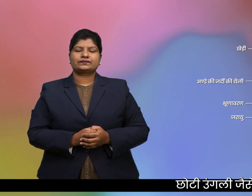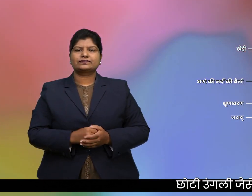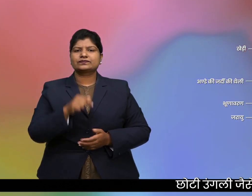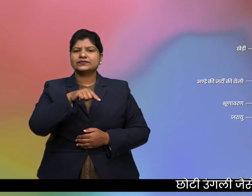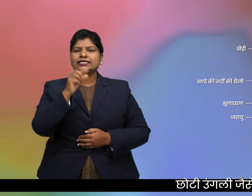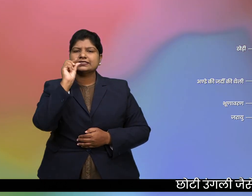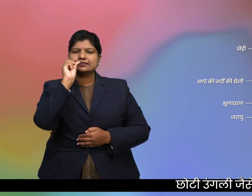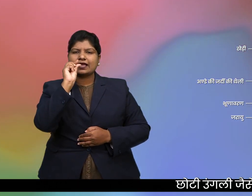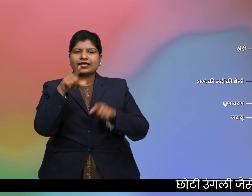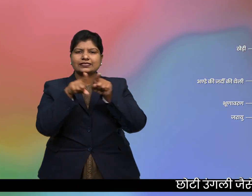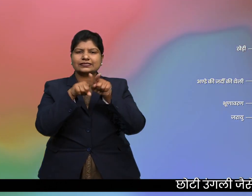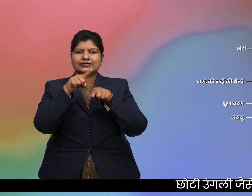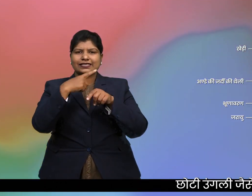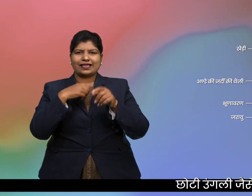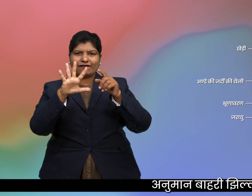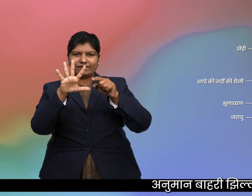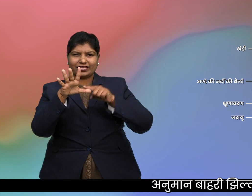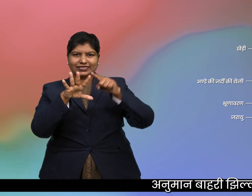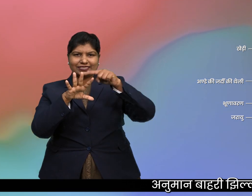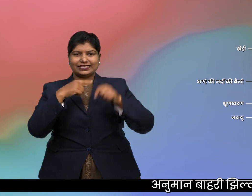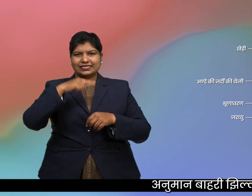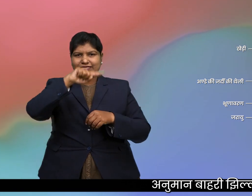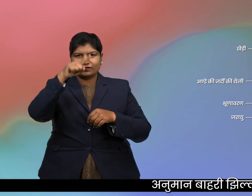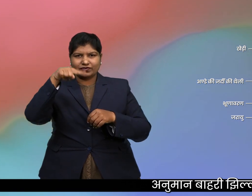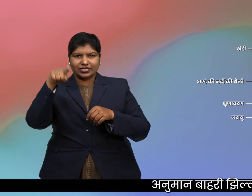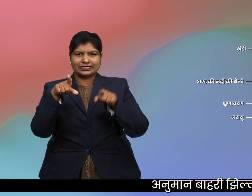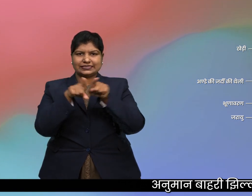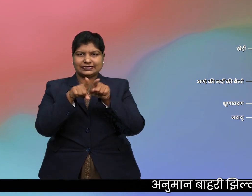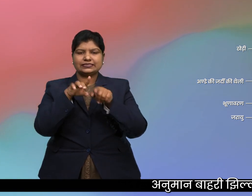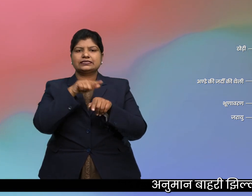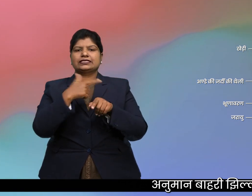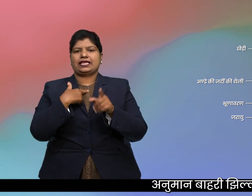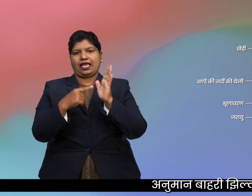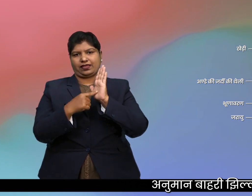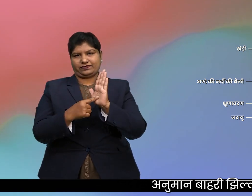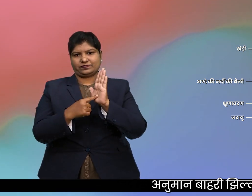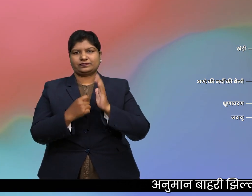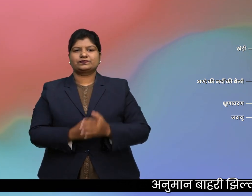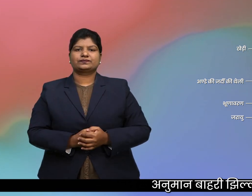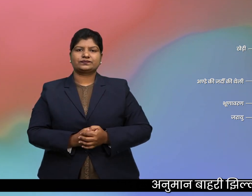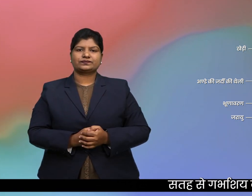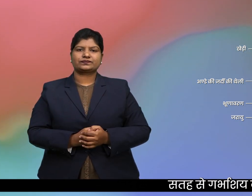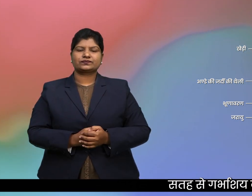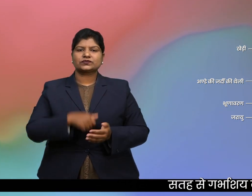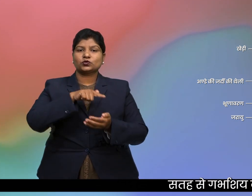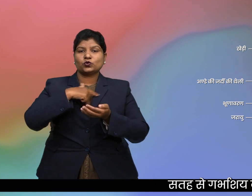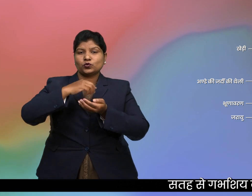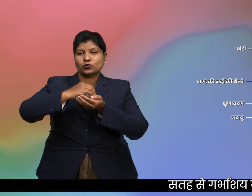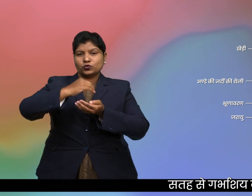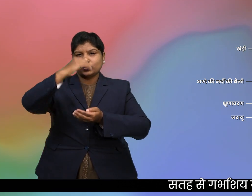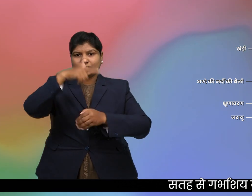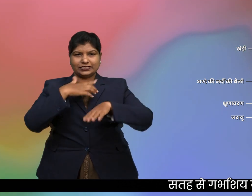छोटी उंगली जैसे अनुमान बाहरी झिल्ली की सतह